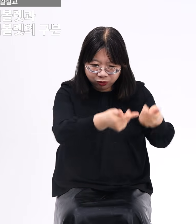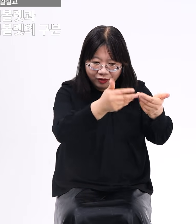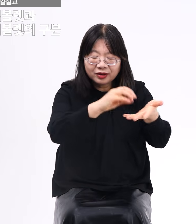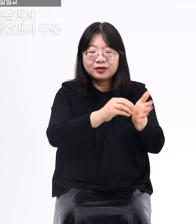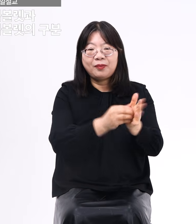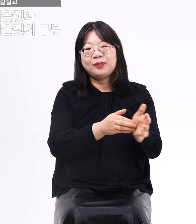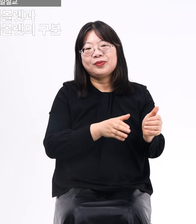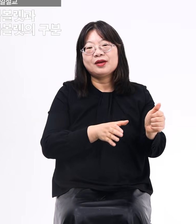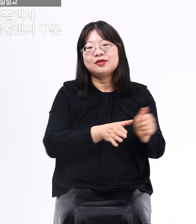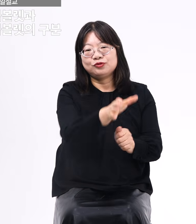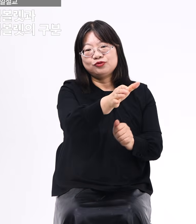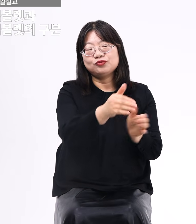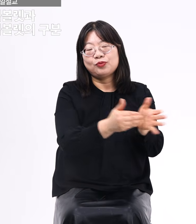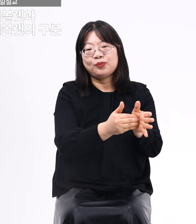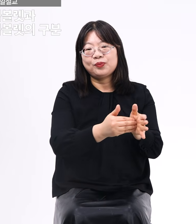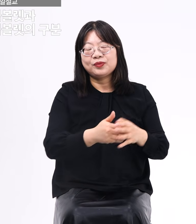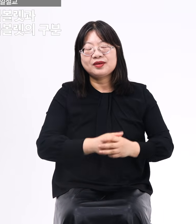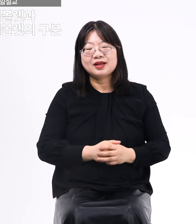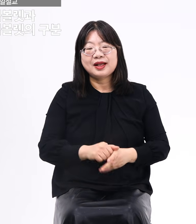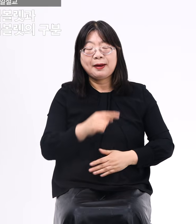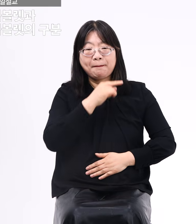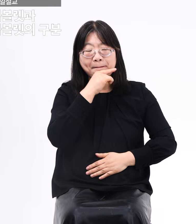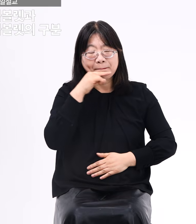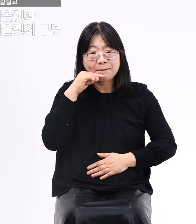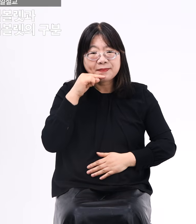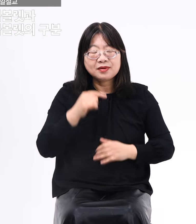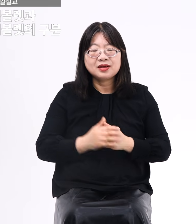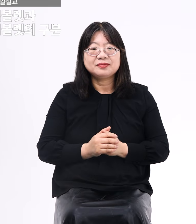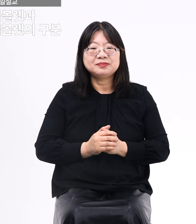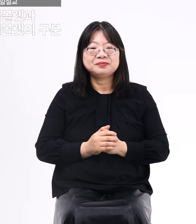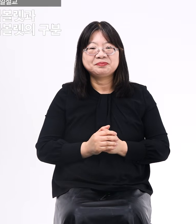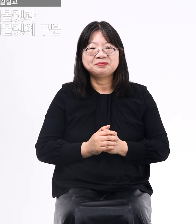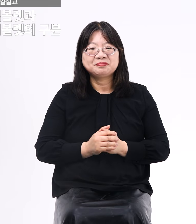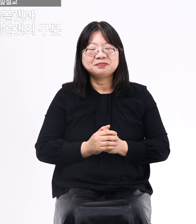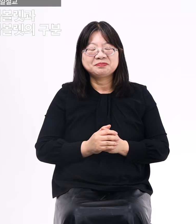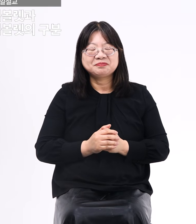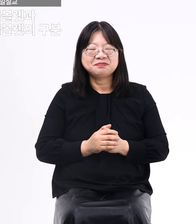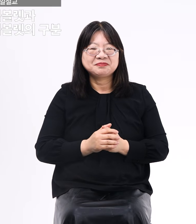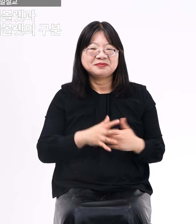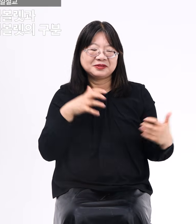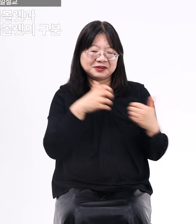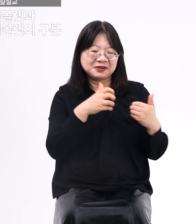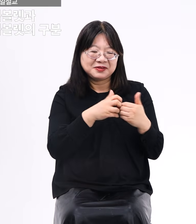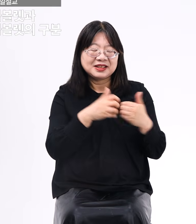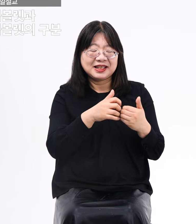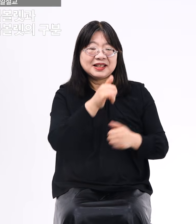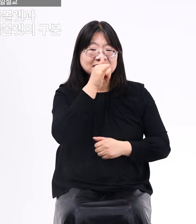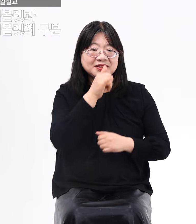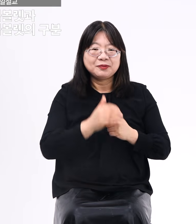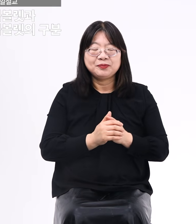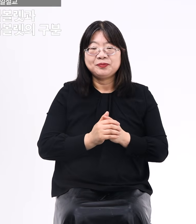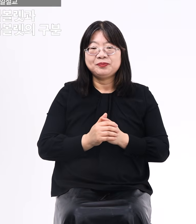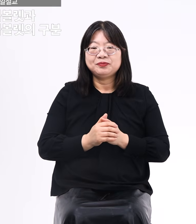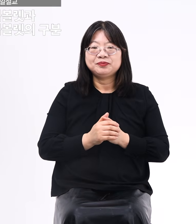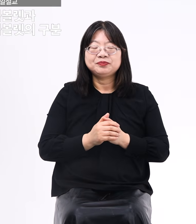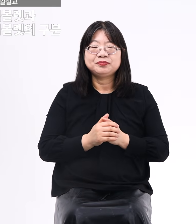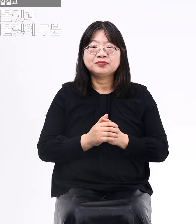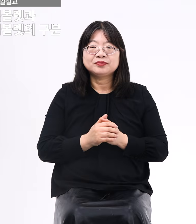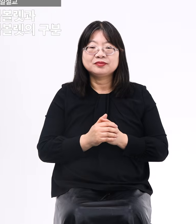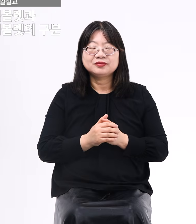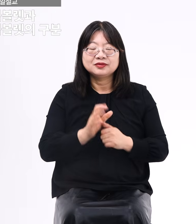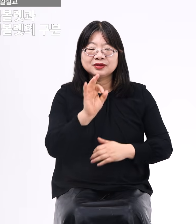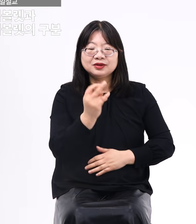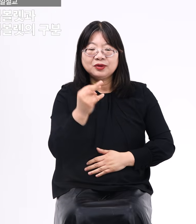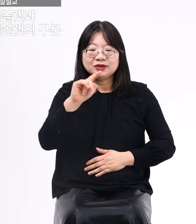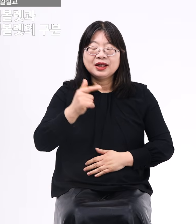죽입니다. 사륙이 일어나고 피의 칼바람이 붑니다. 자, 그러면 저를 보세요.